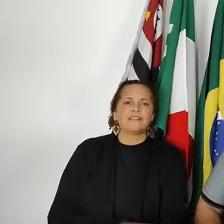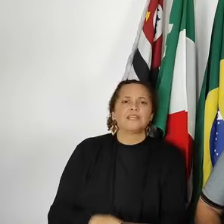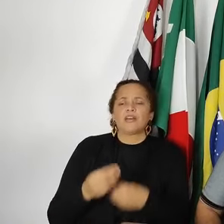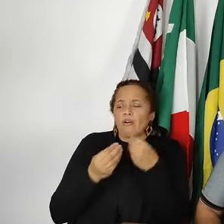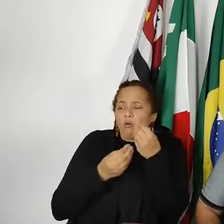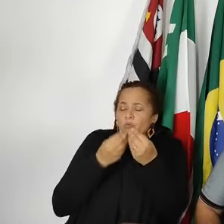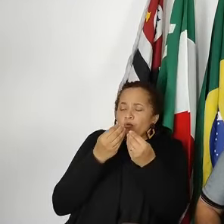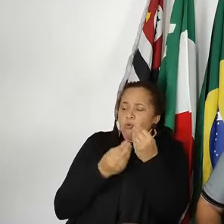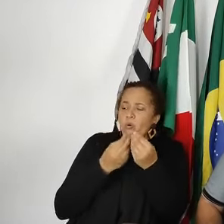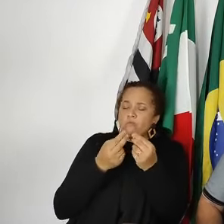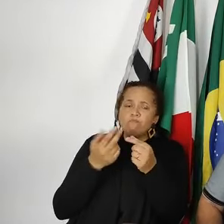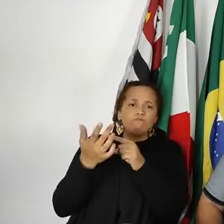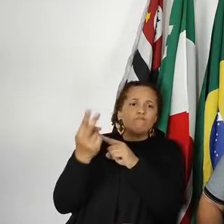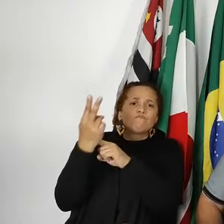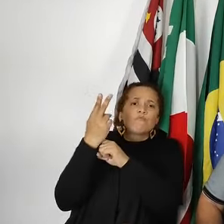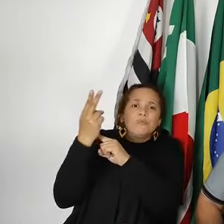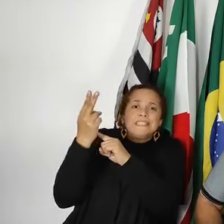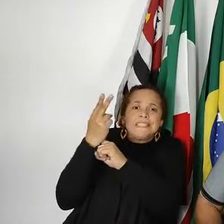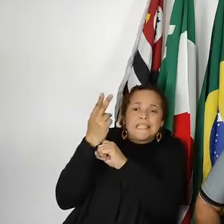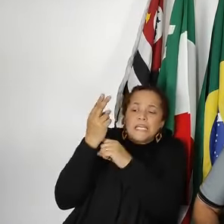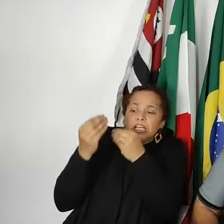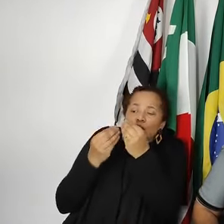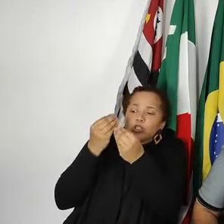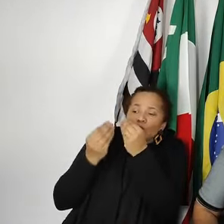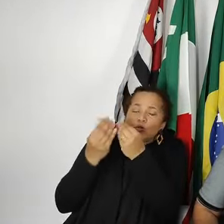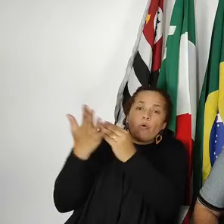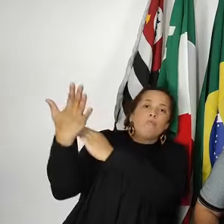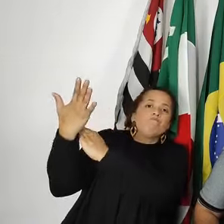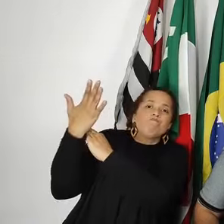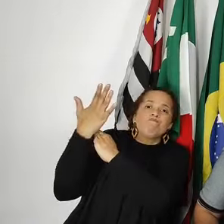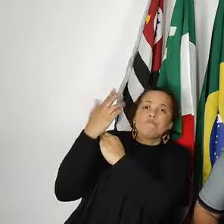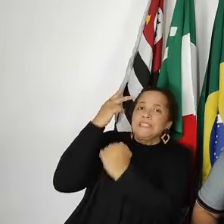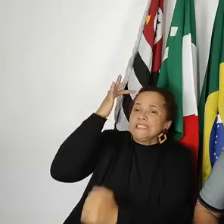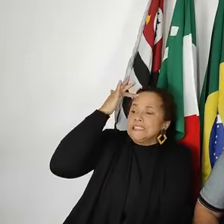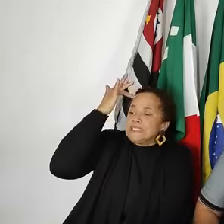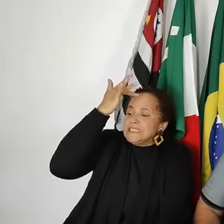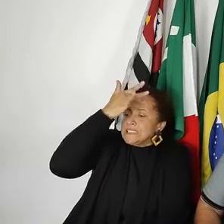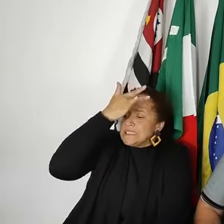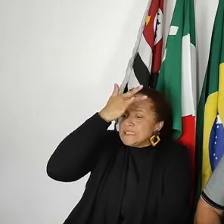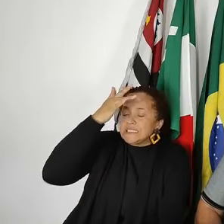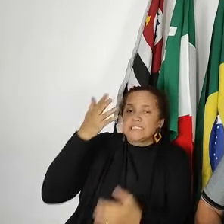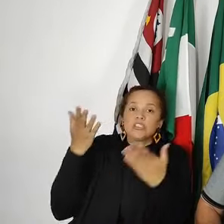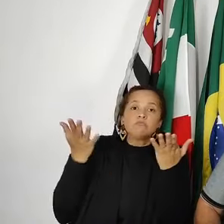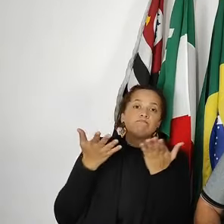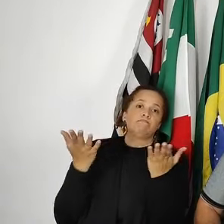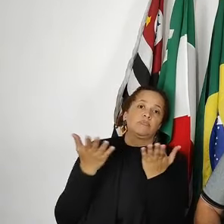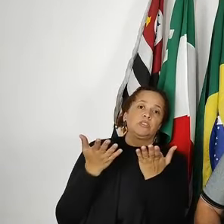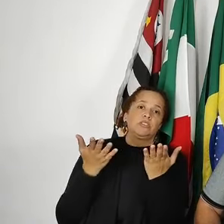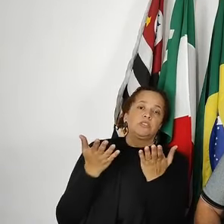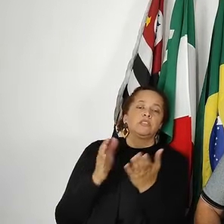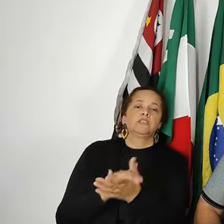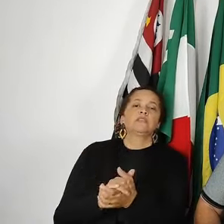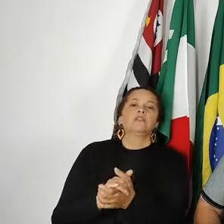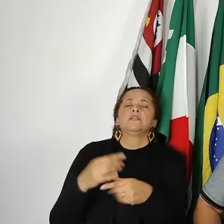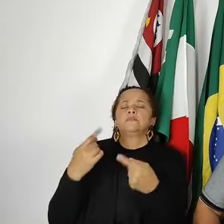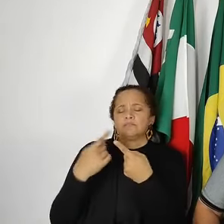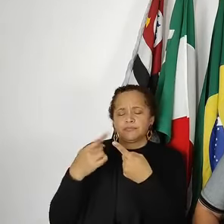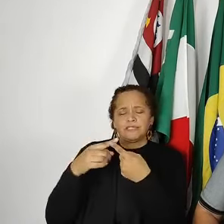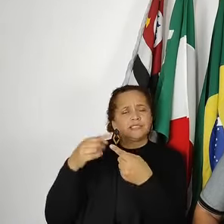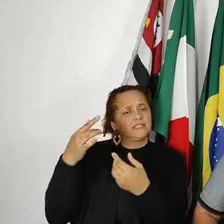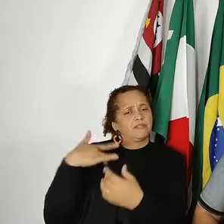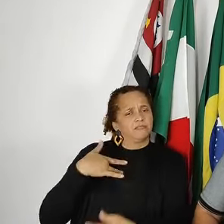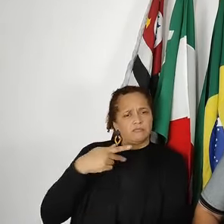Como blindar, como proteger a nossa mente nos dias de hoje, né? Porque o pastor